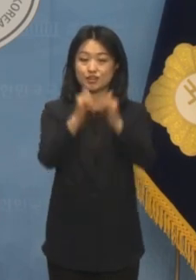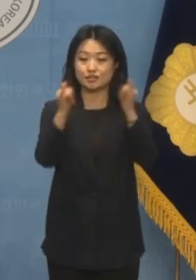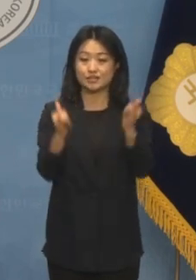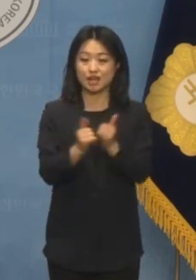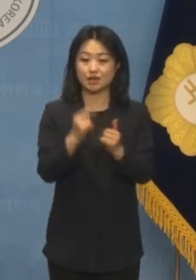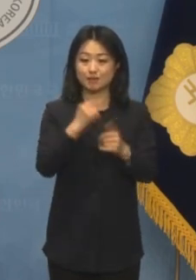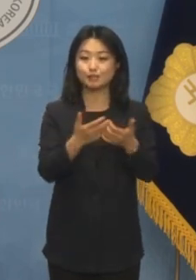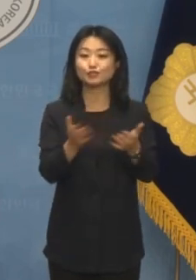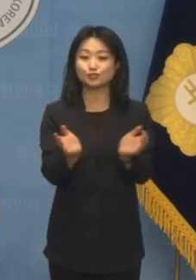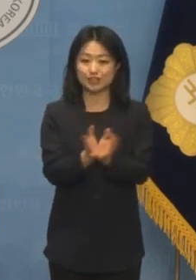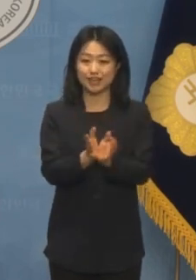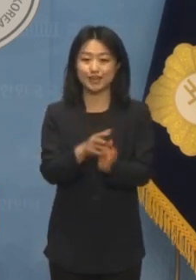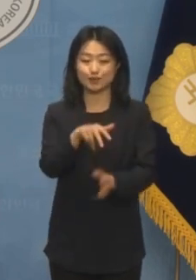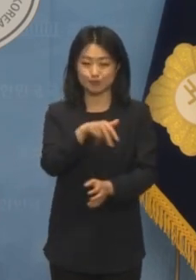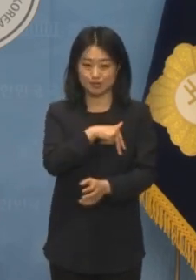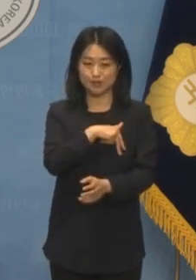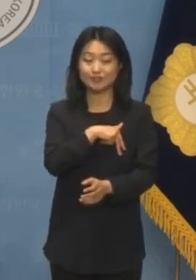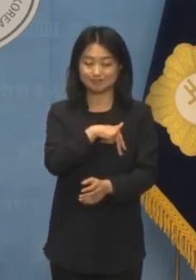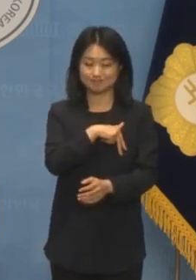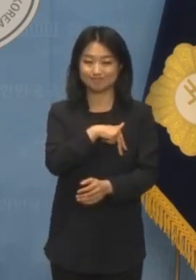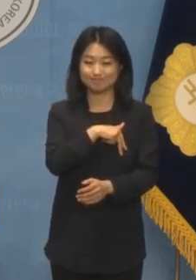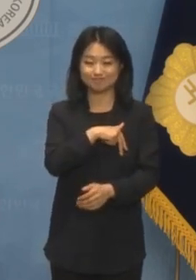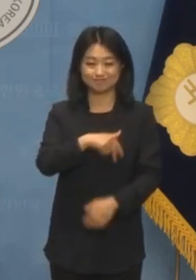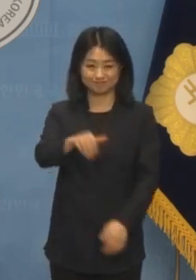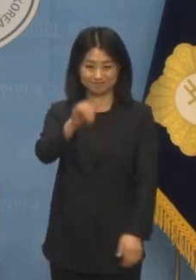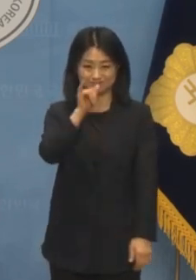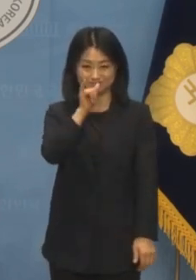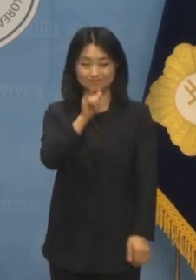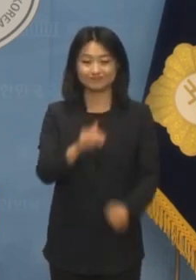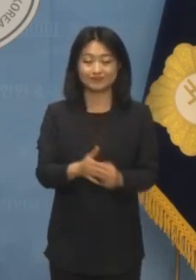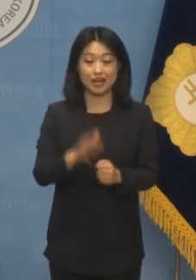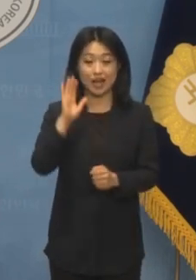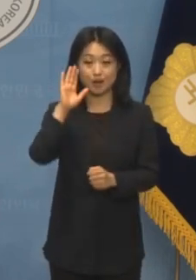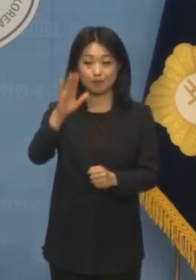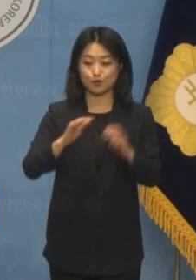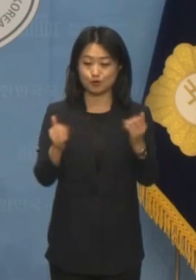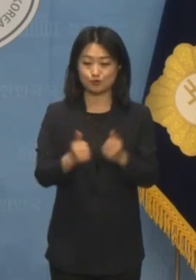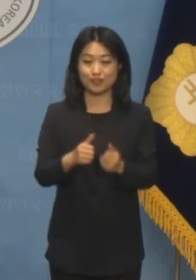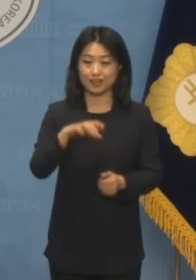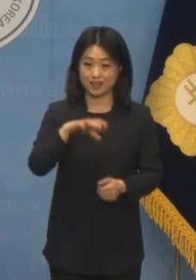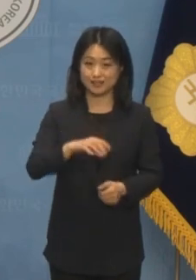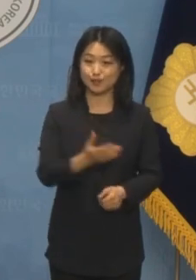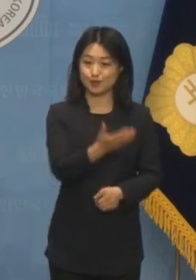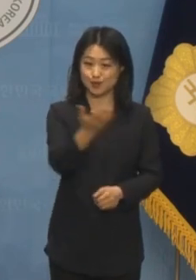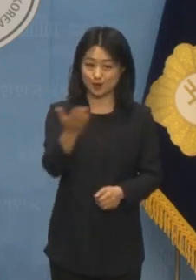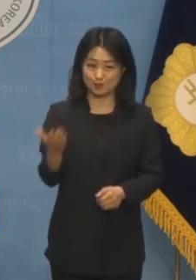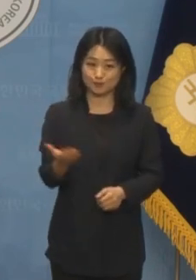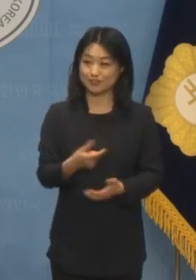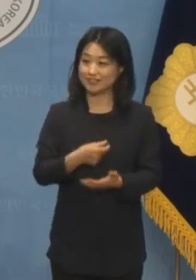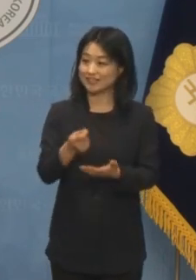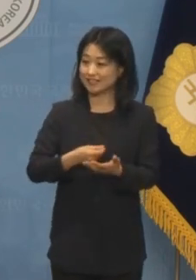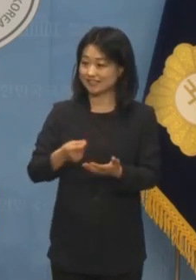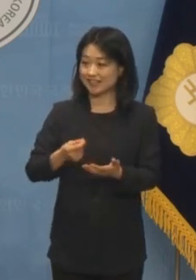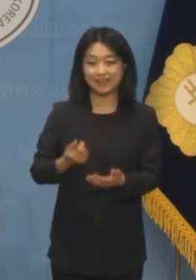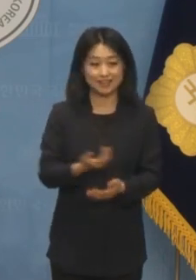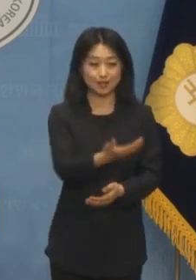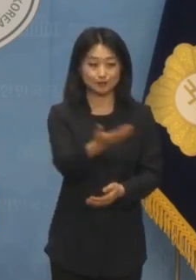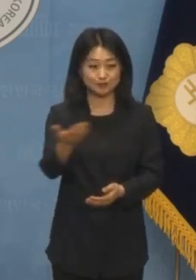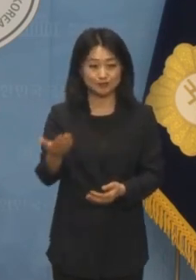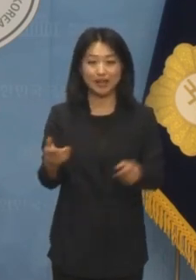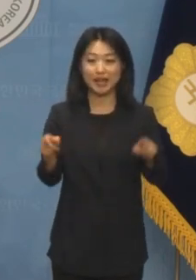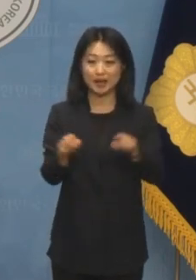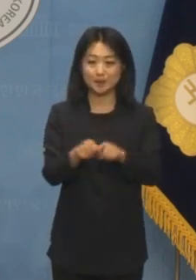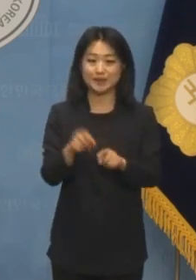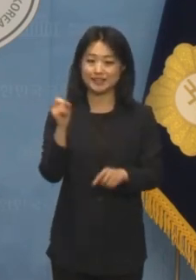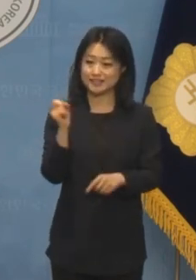원내 정당으로 진출하게 되었는데요. 앞으로 국회 소통관을 통해서 여러분 기자분들과 함께 더